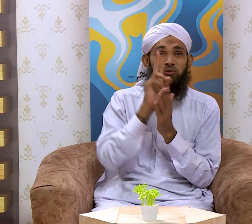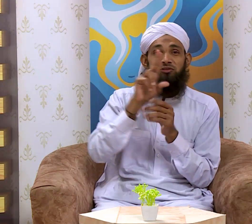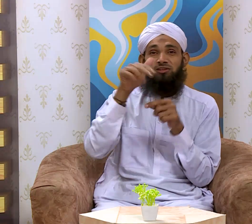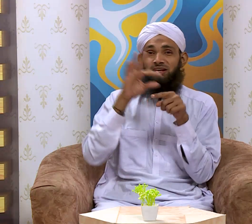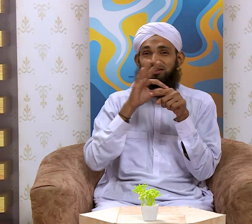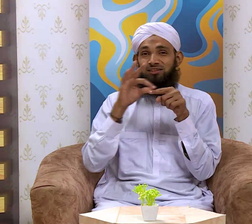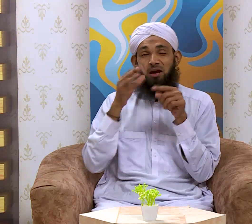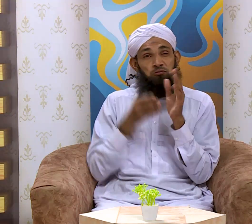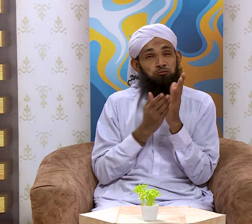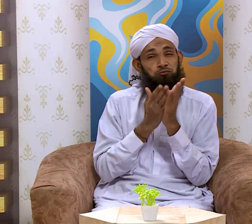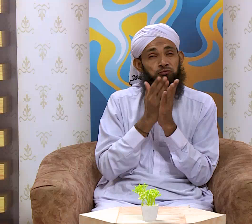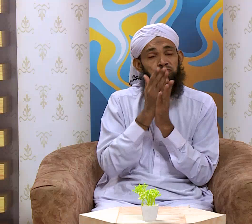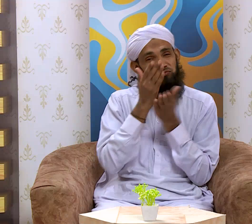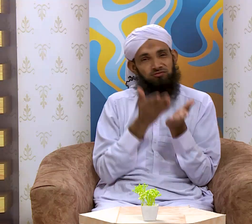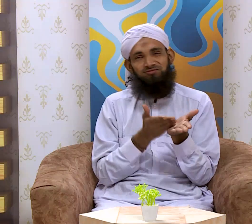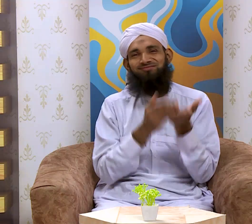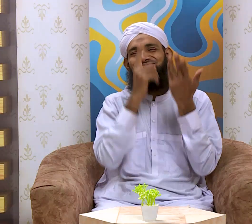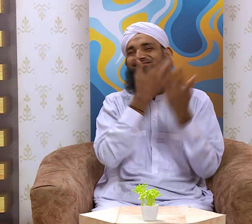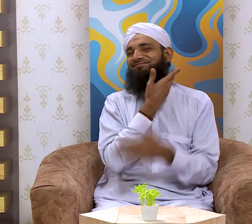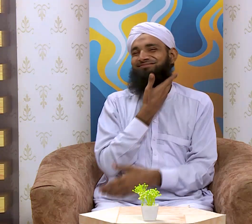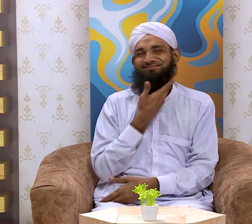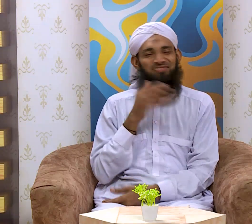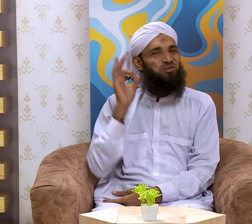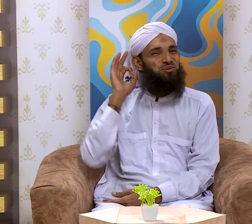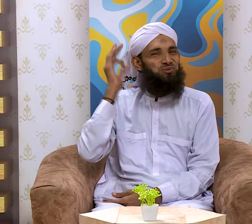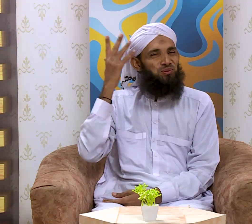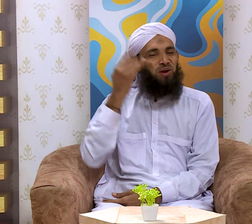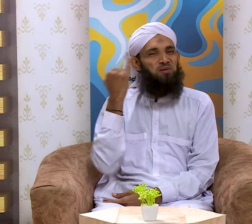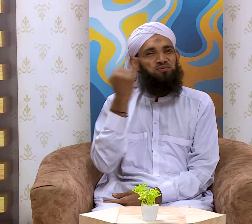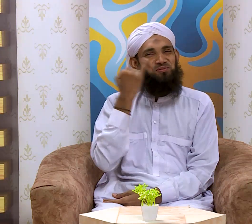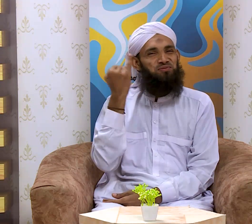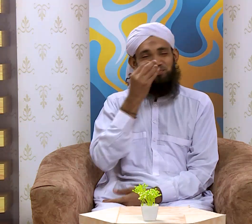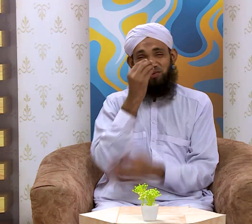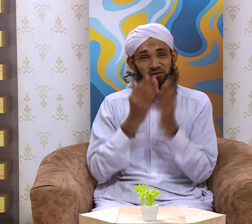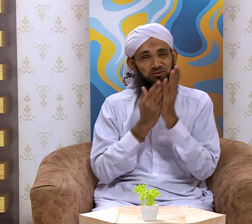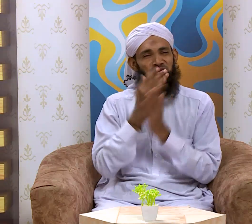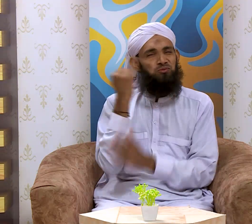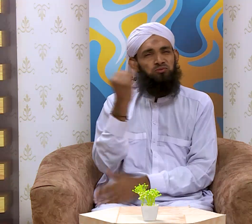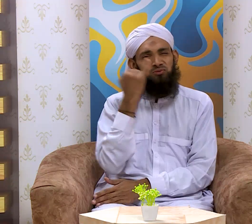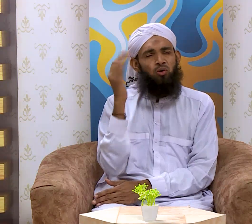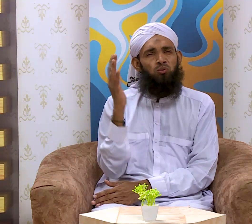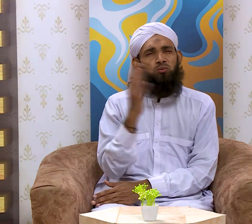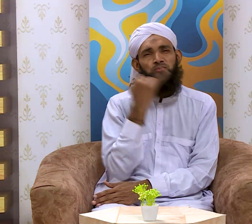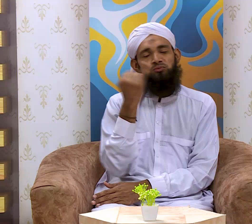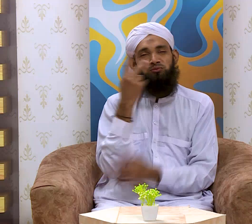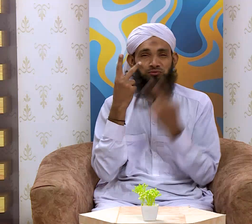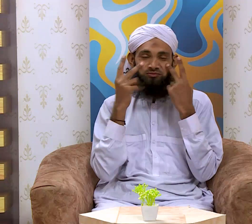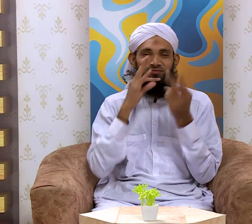الشان سفر عطا فرمایا، عظیم الشان سیر کرائی اللہ پاک نے اپنے حبیب مکرم صلی اللہ علیہ وآلہ